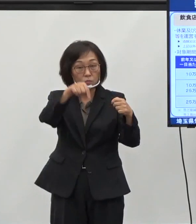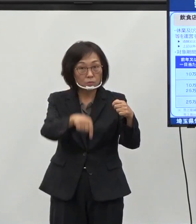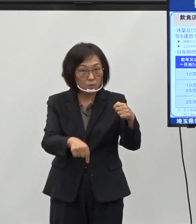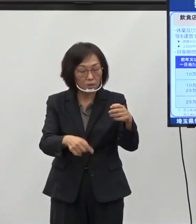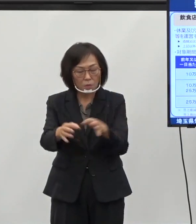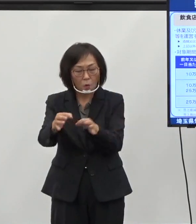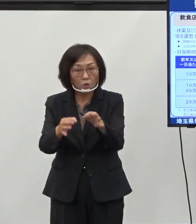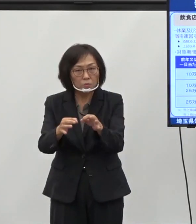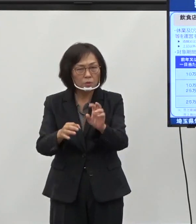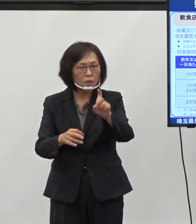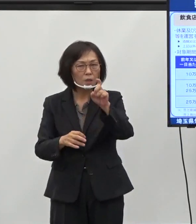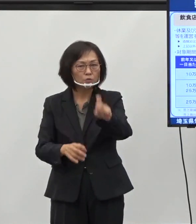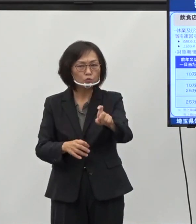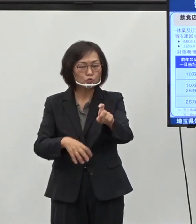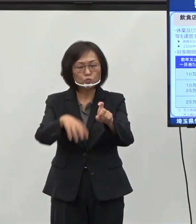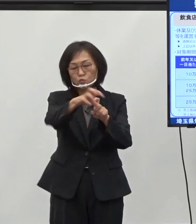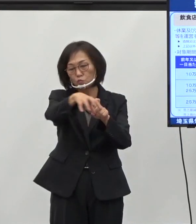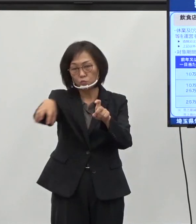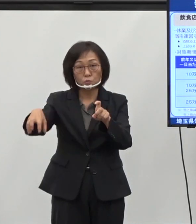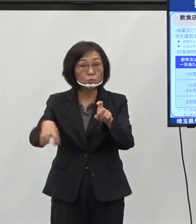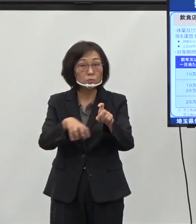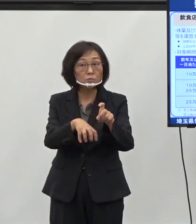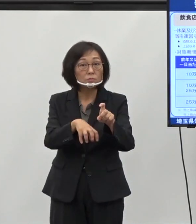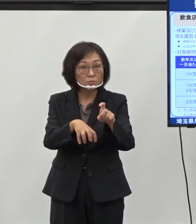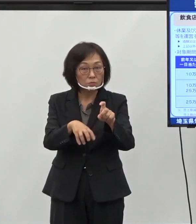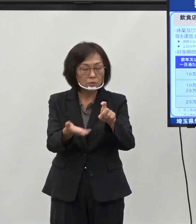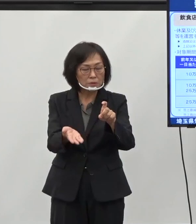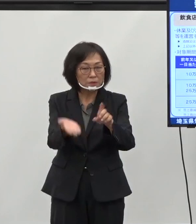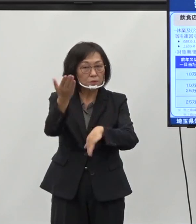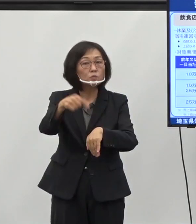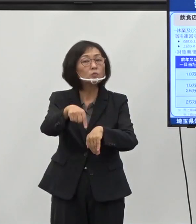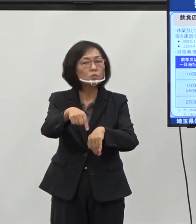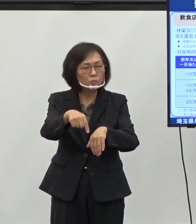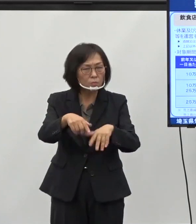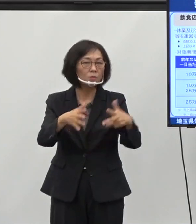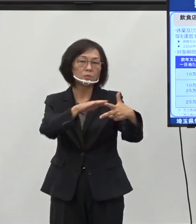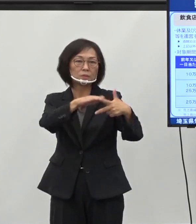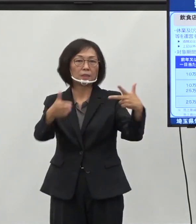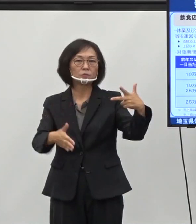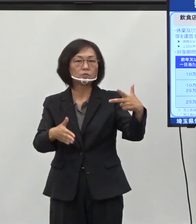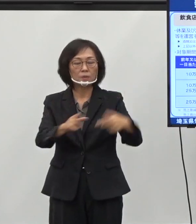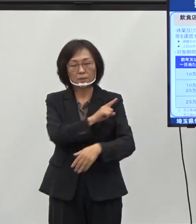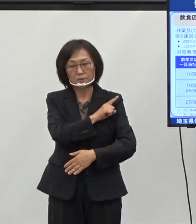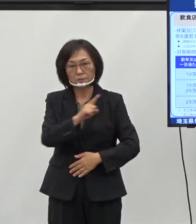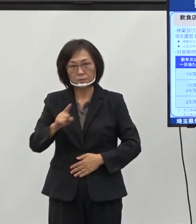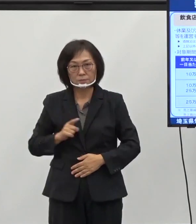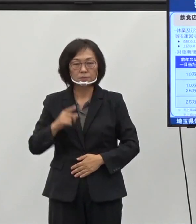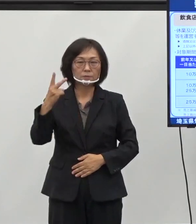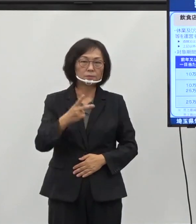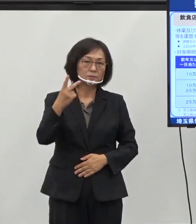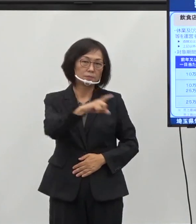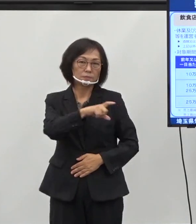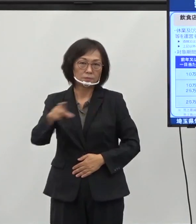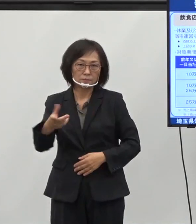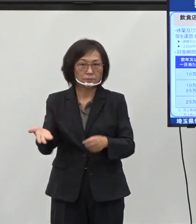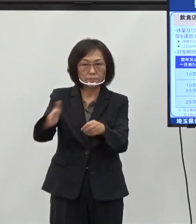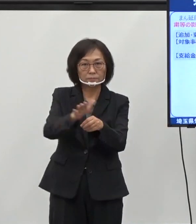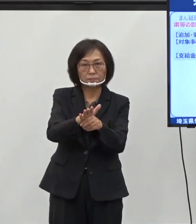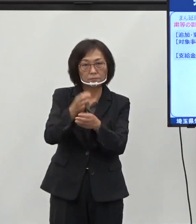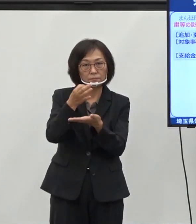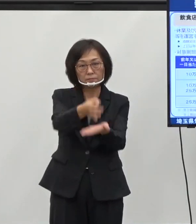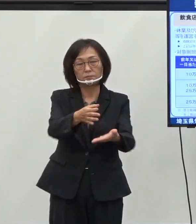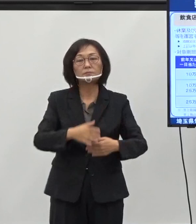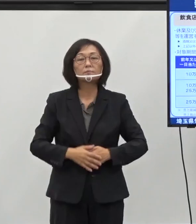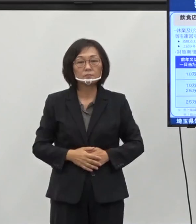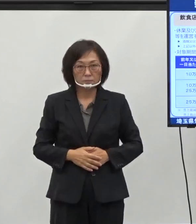ントが入っている大規模施設につきましては日額2000円を追加で支給します。また